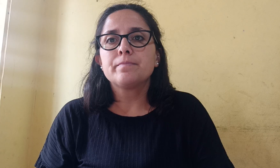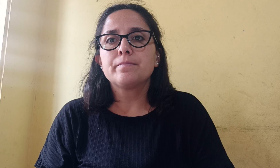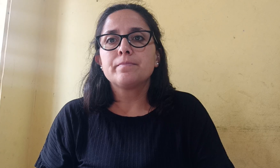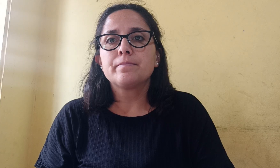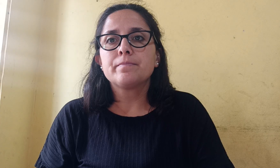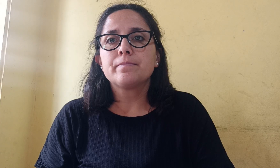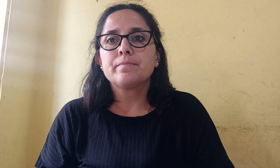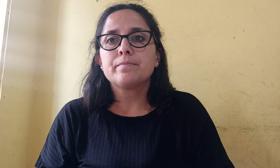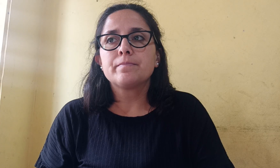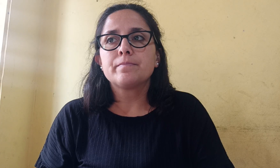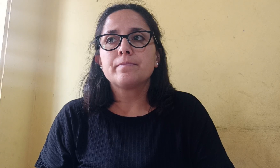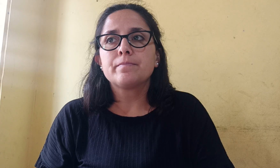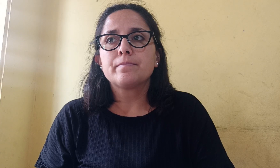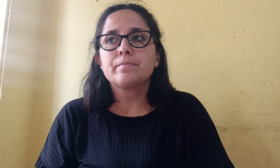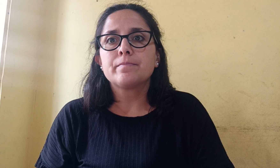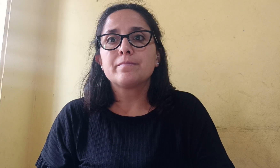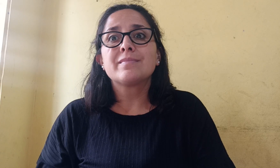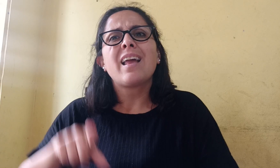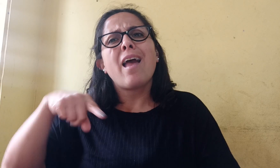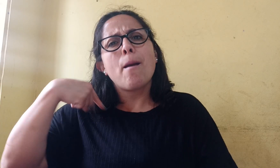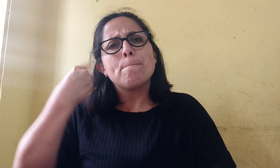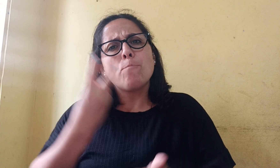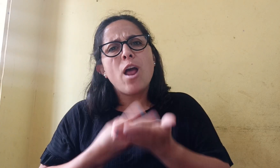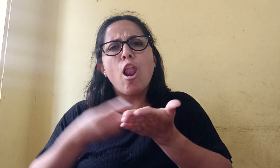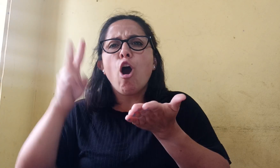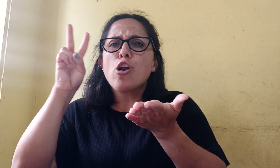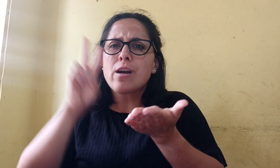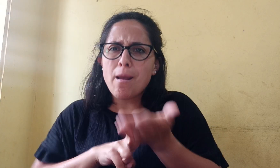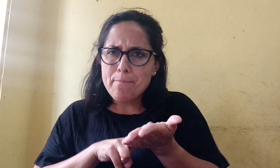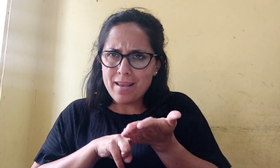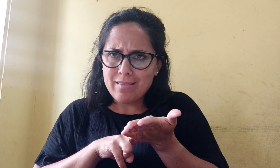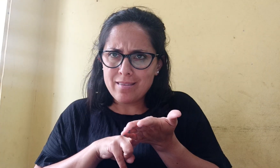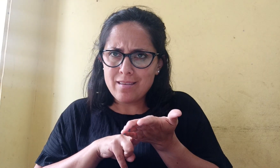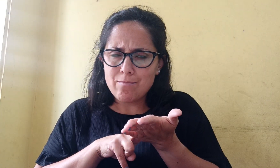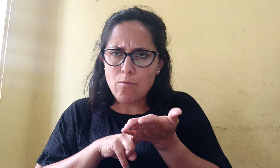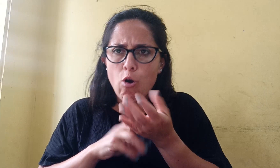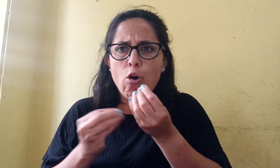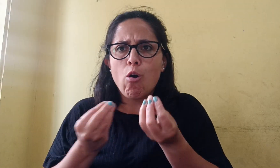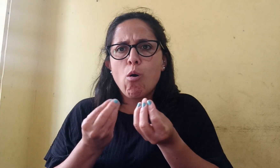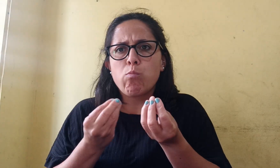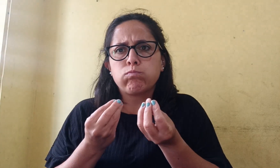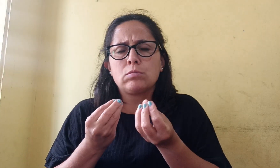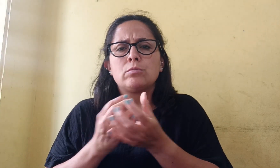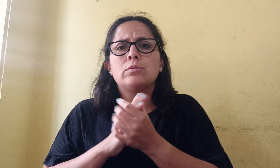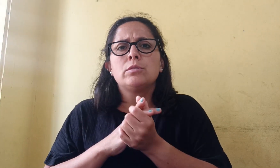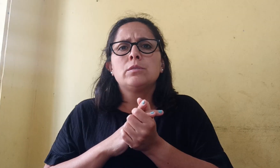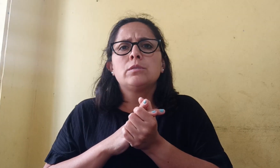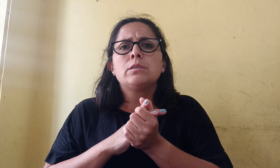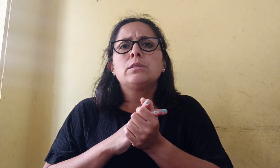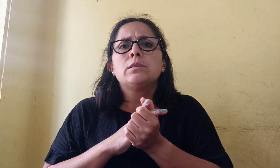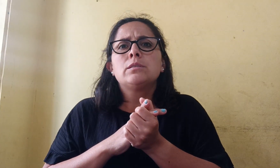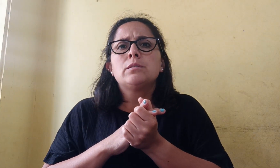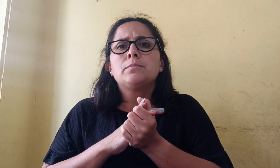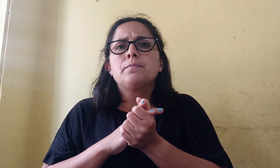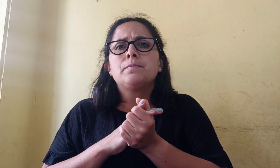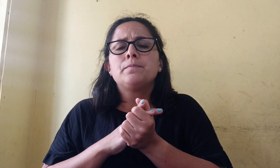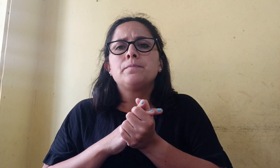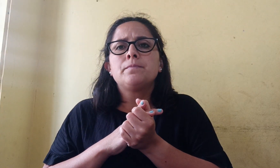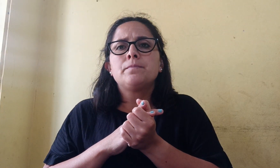Bueno, esto lo vamos a repetir después en la organización del sistema nervioso, pero aprovecho para hacerle